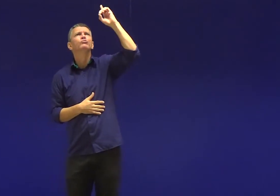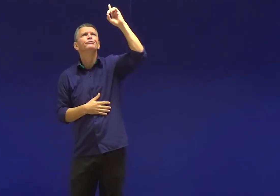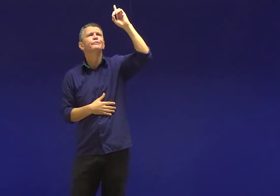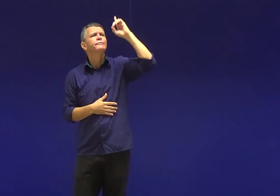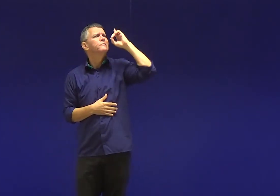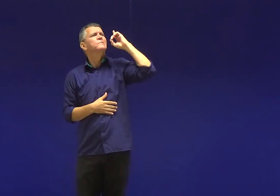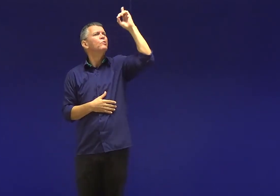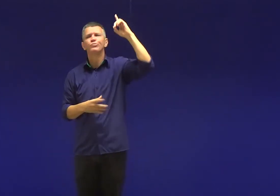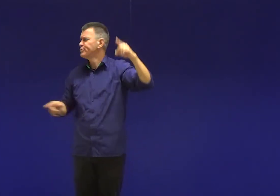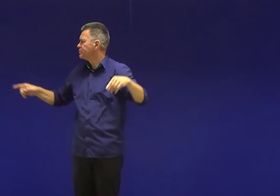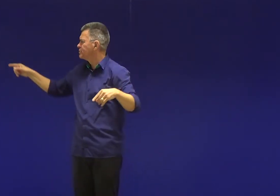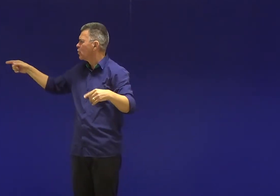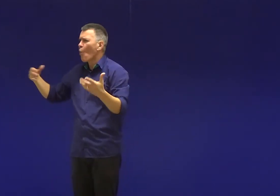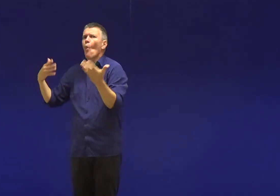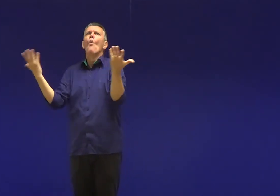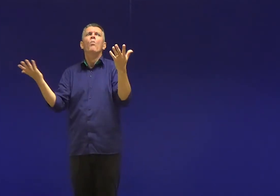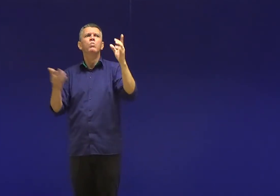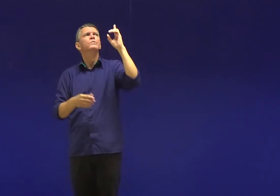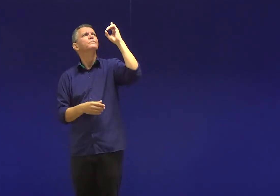Mas eu queria perguntar uma coisa, e Deus?